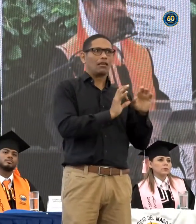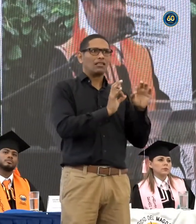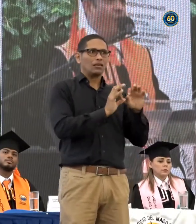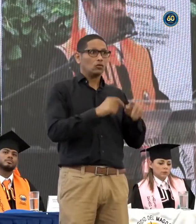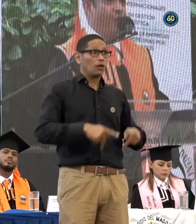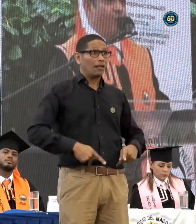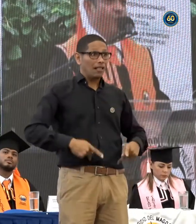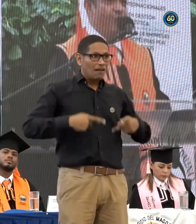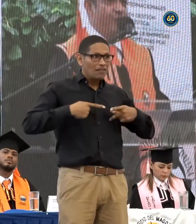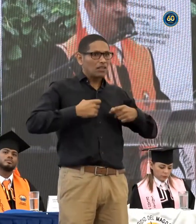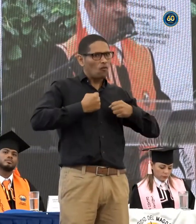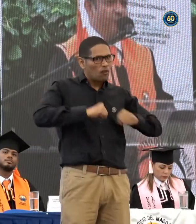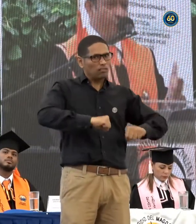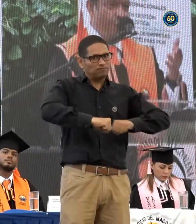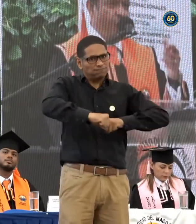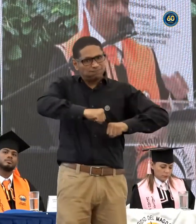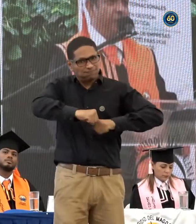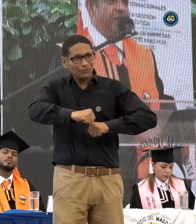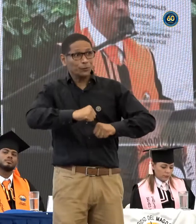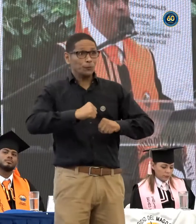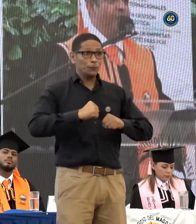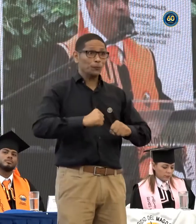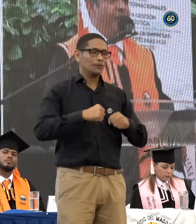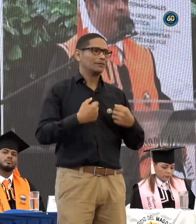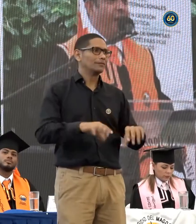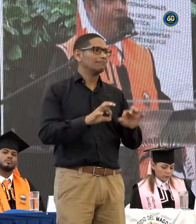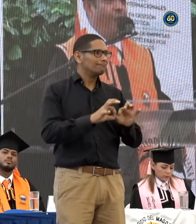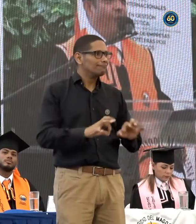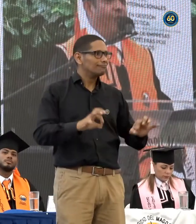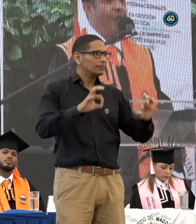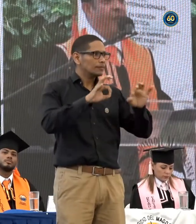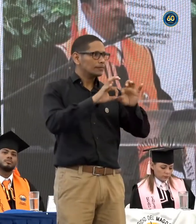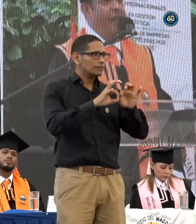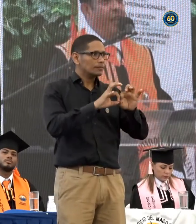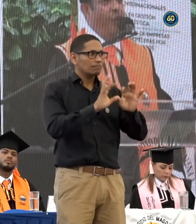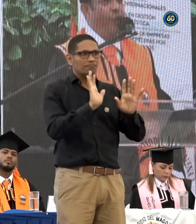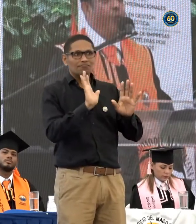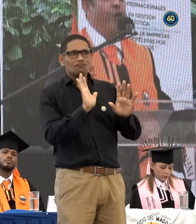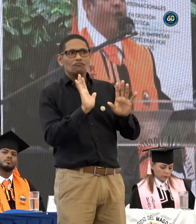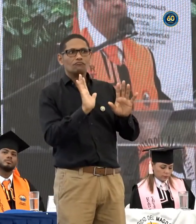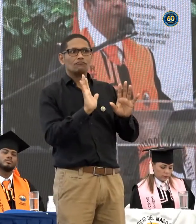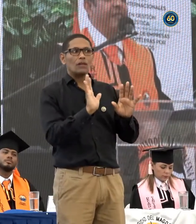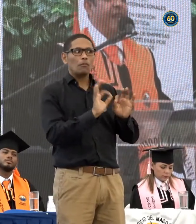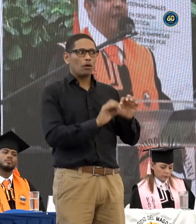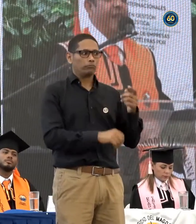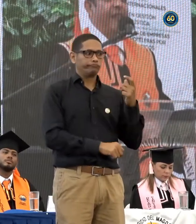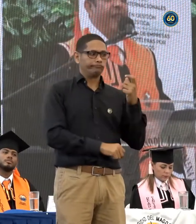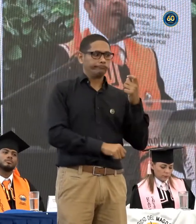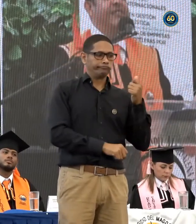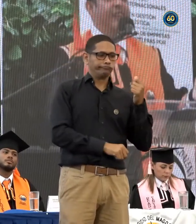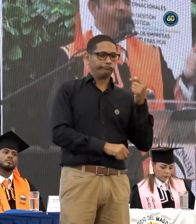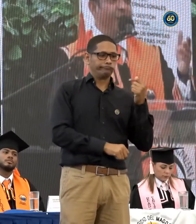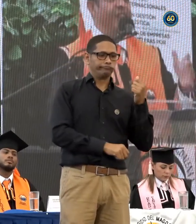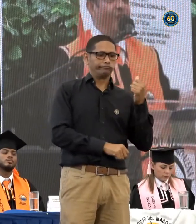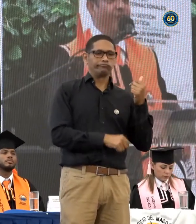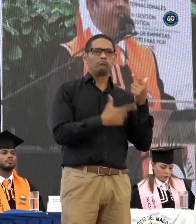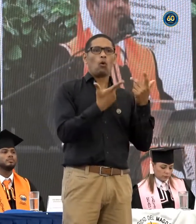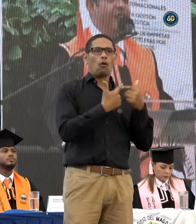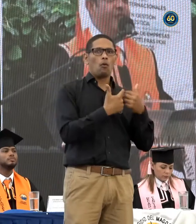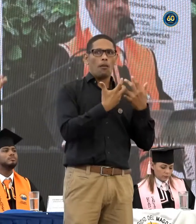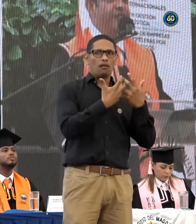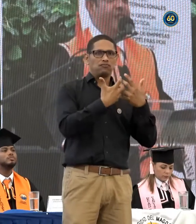nosotros uno de los principios es que el valor económico de la empresa debe reflejarse en los estados financieros